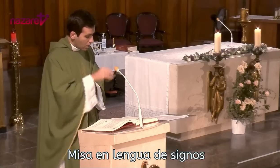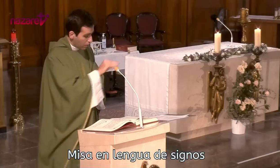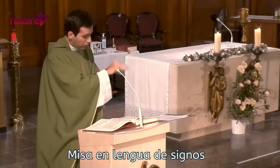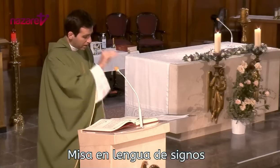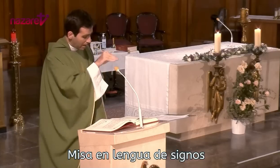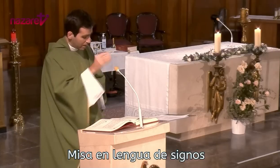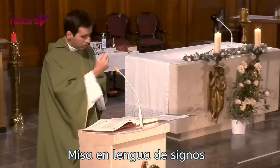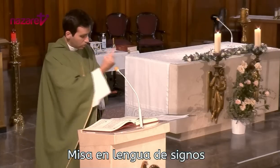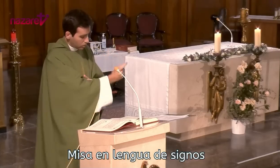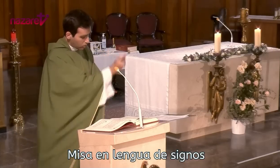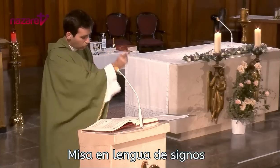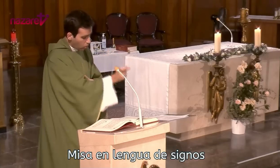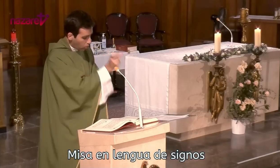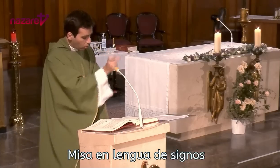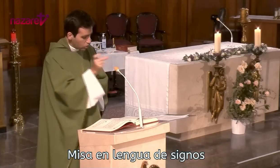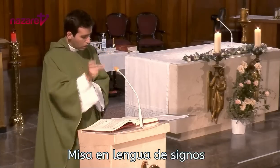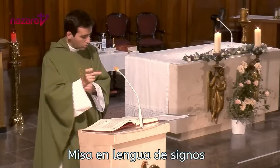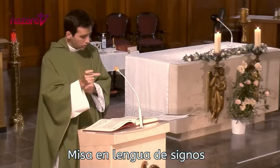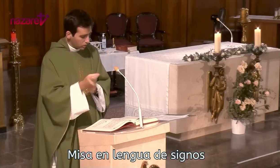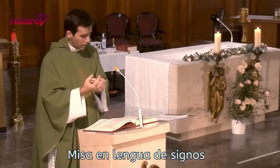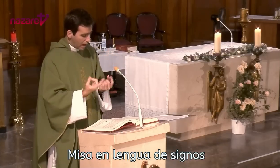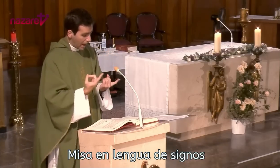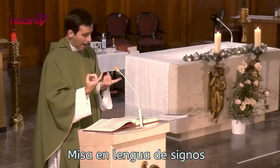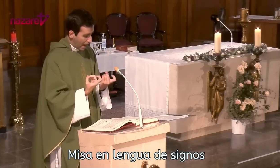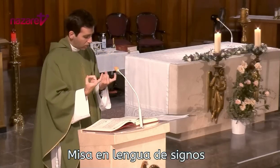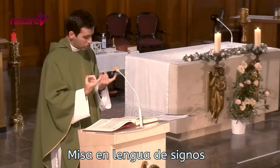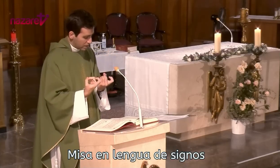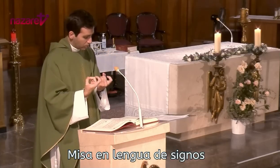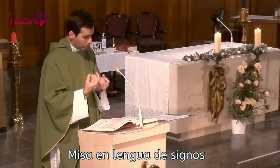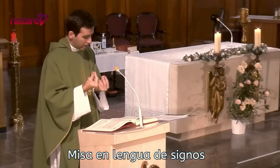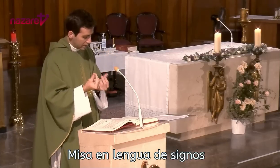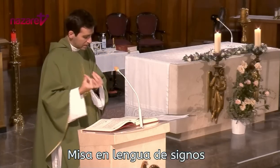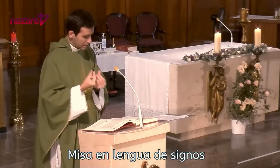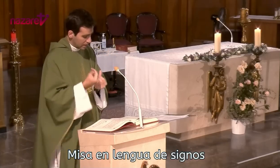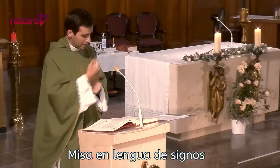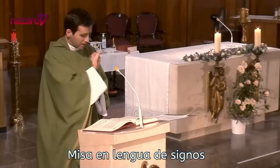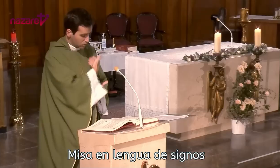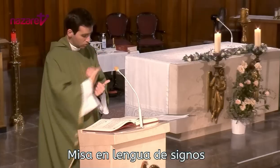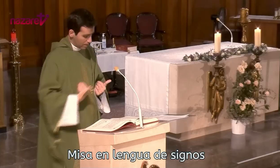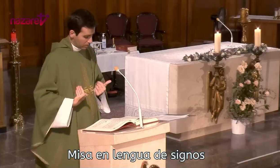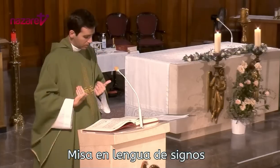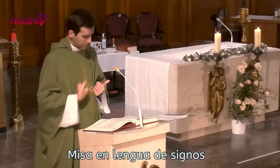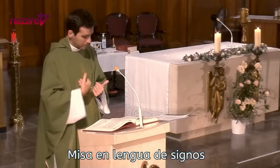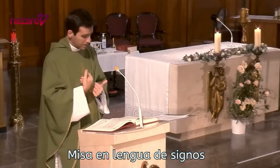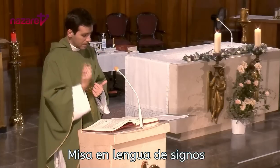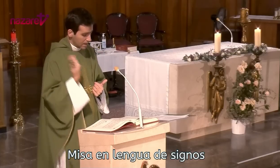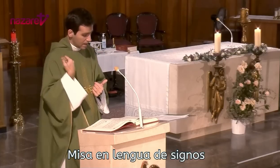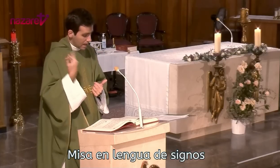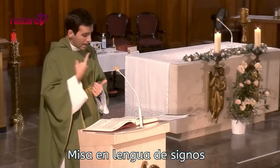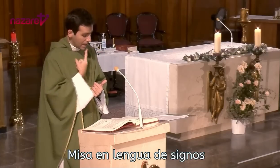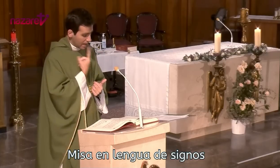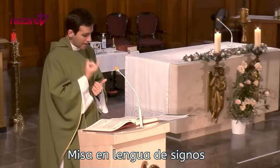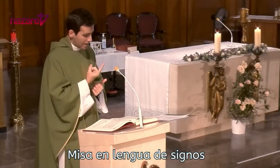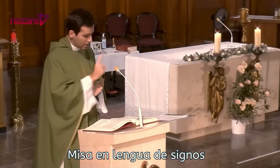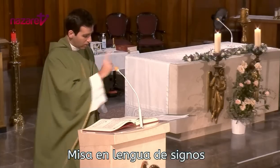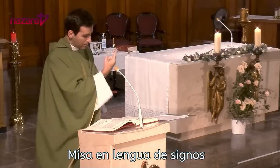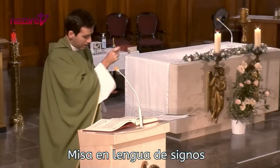Fue llamando uno a uno a los deudores de su amo y dijo al primero: